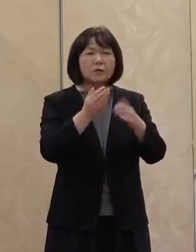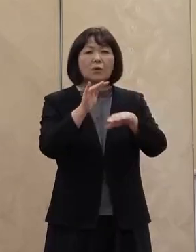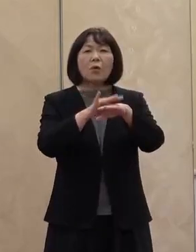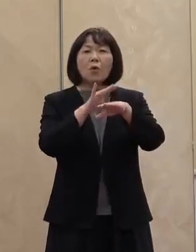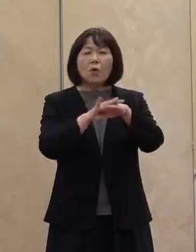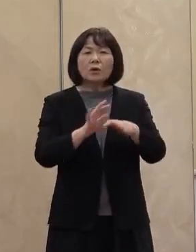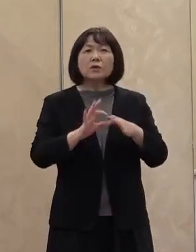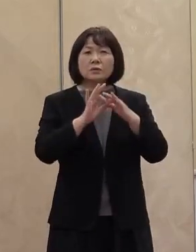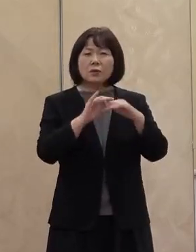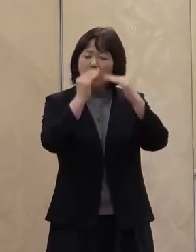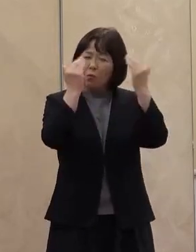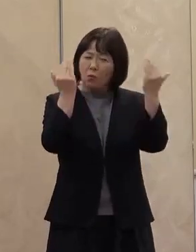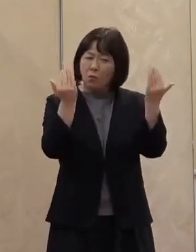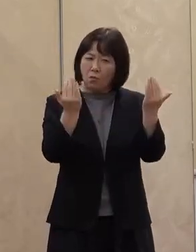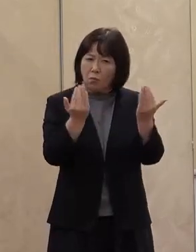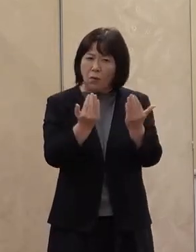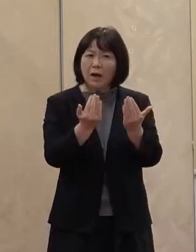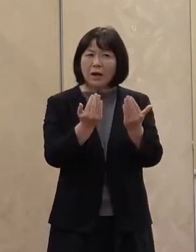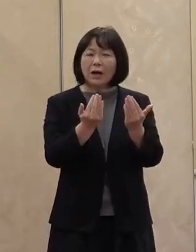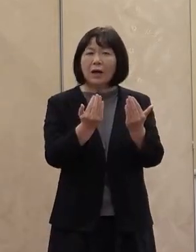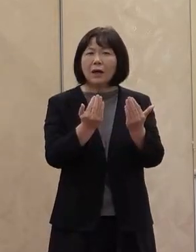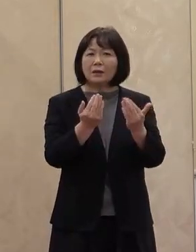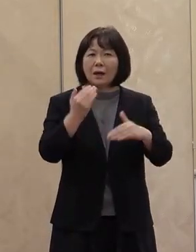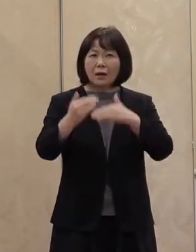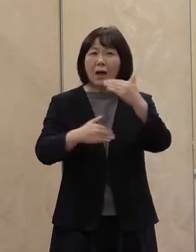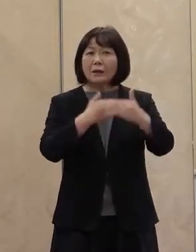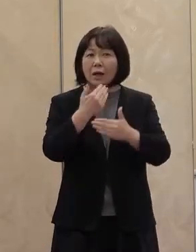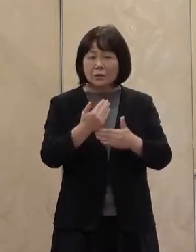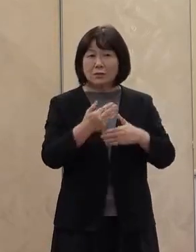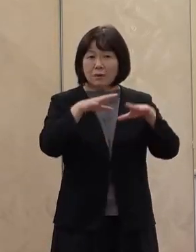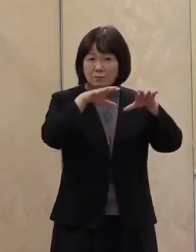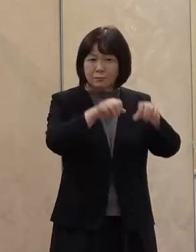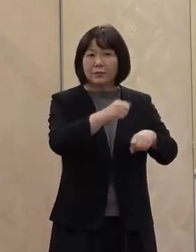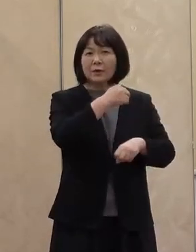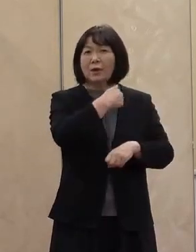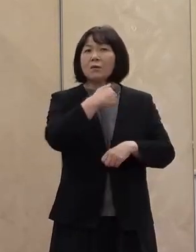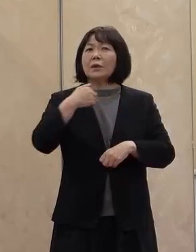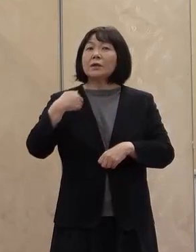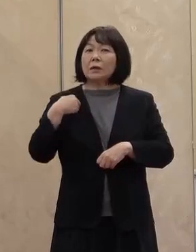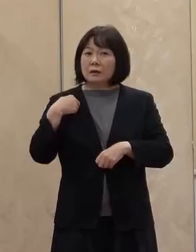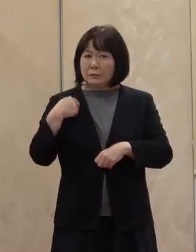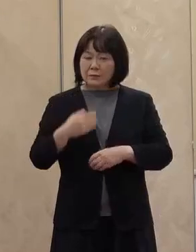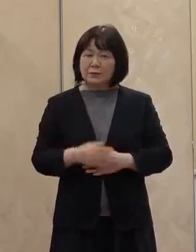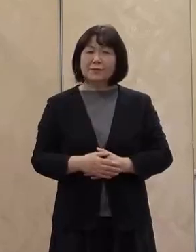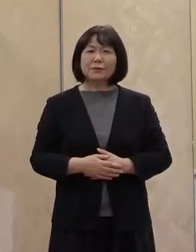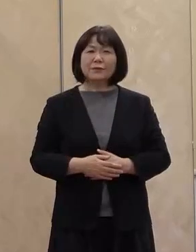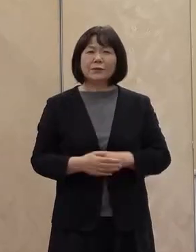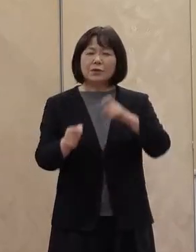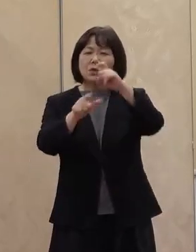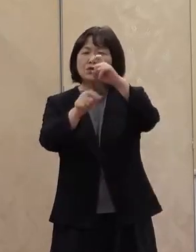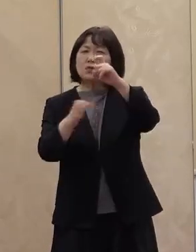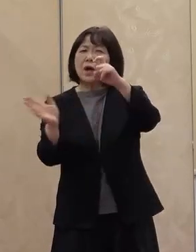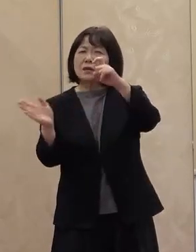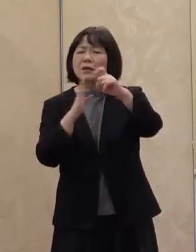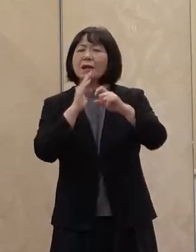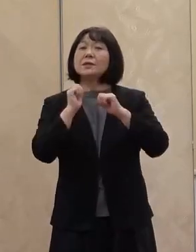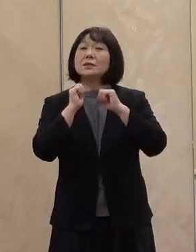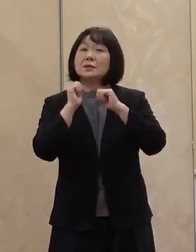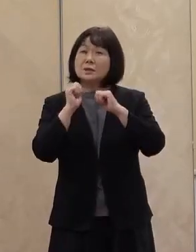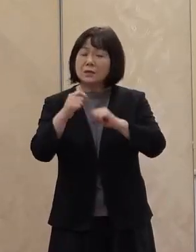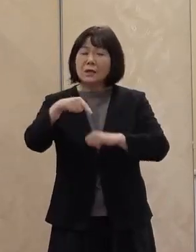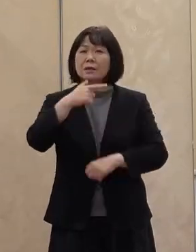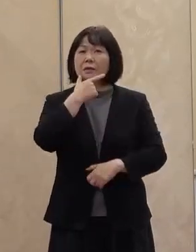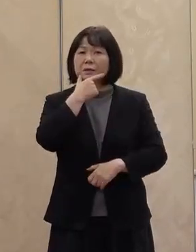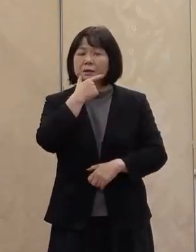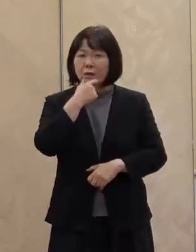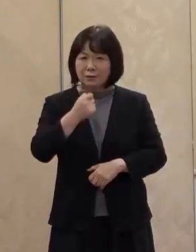大幅な枠というのは確保をしてますので、10月から実施をしていきた